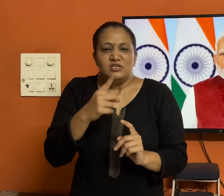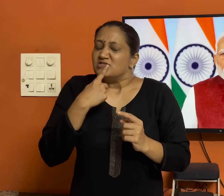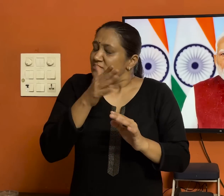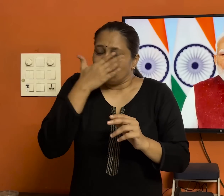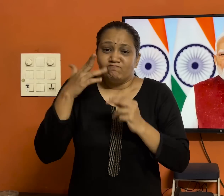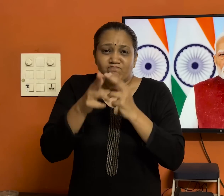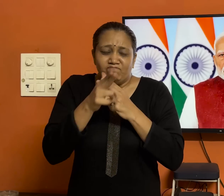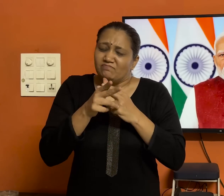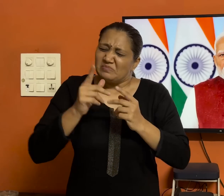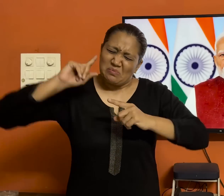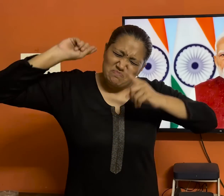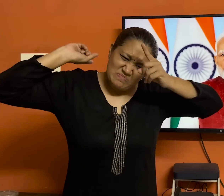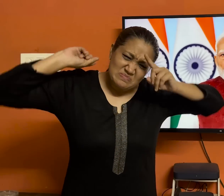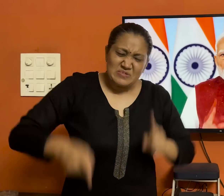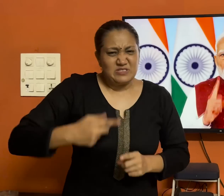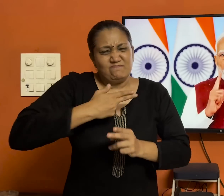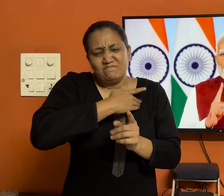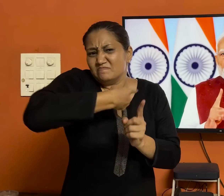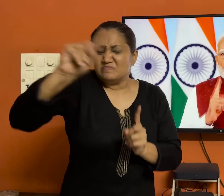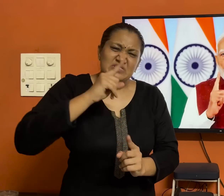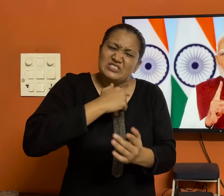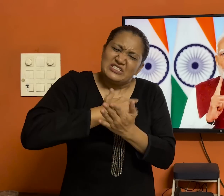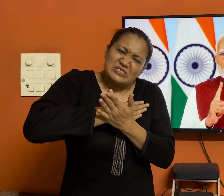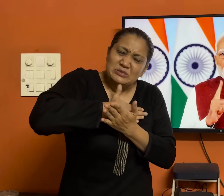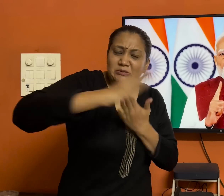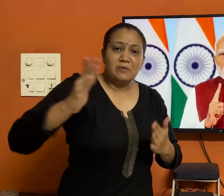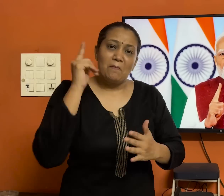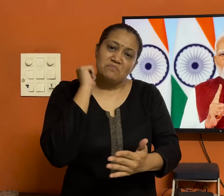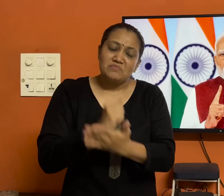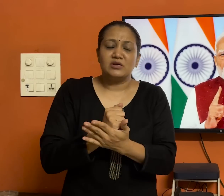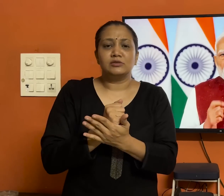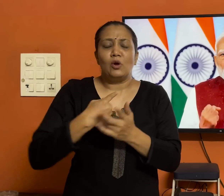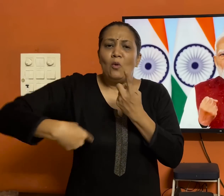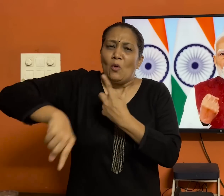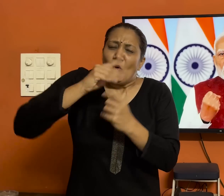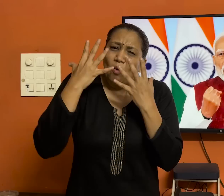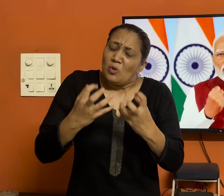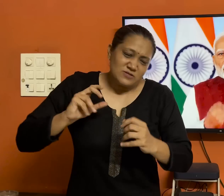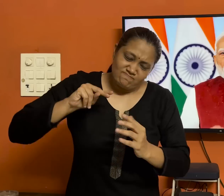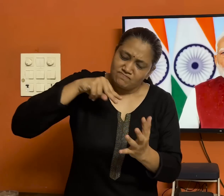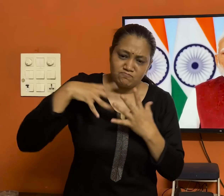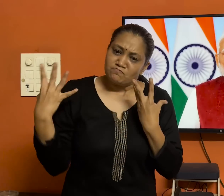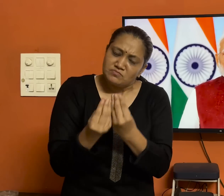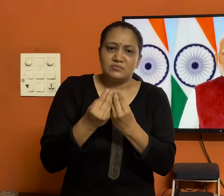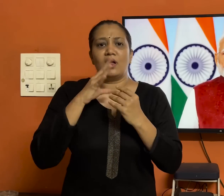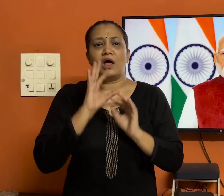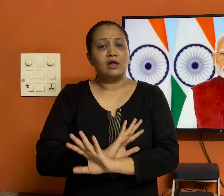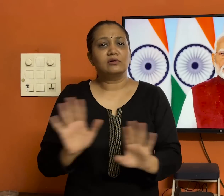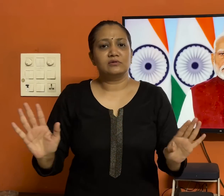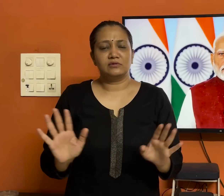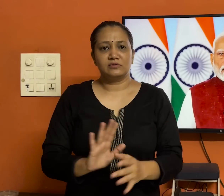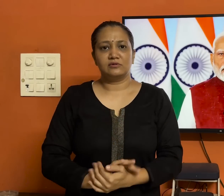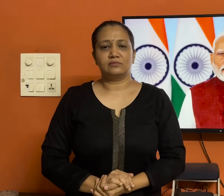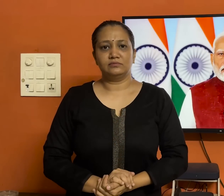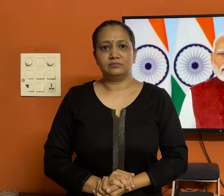आतंक के खिलाफ कड़ी कार्रवाई के लिए उठ खड़ा हुआ।